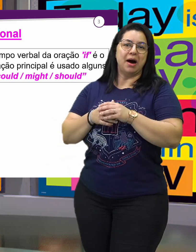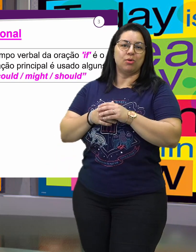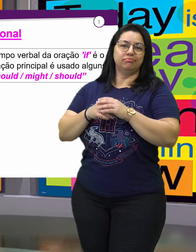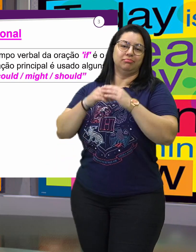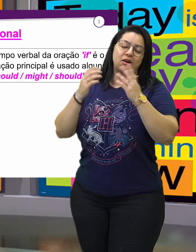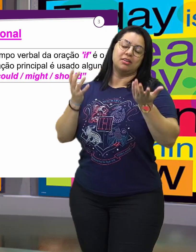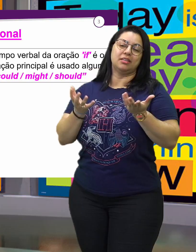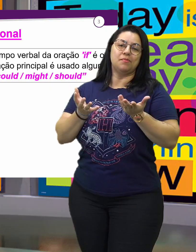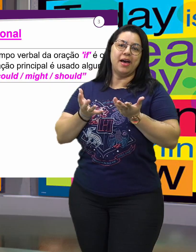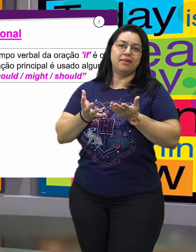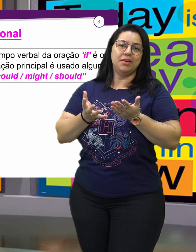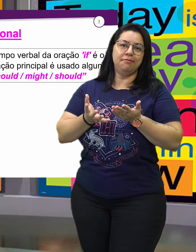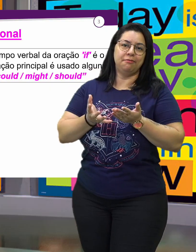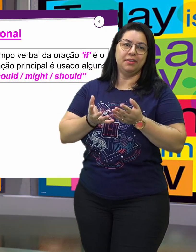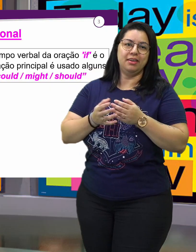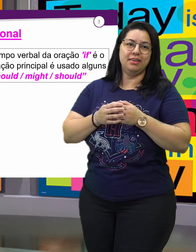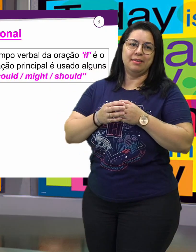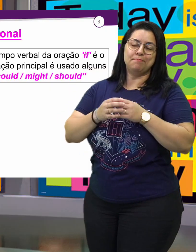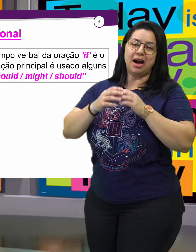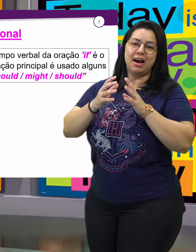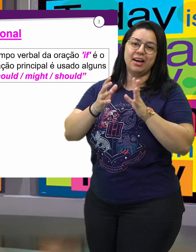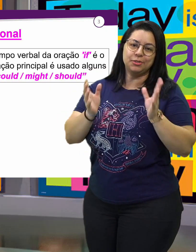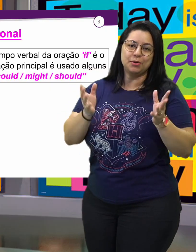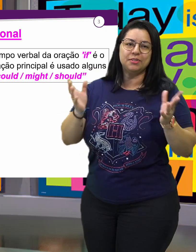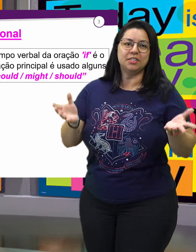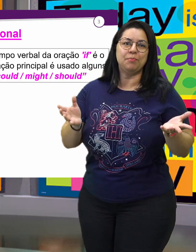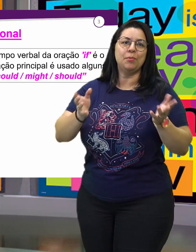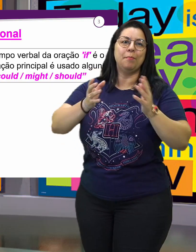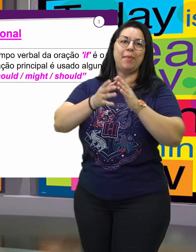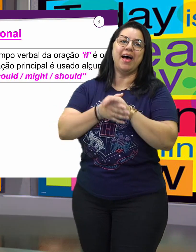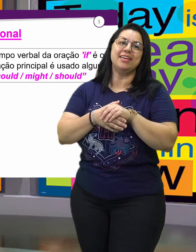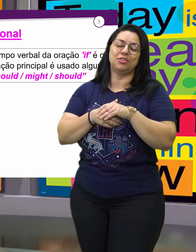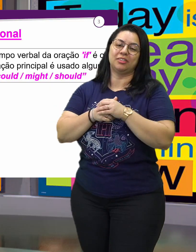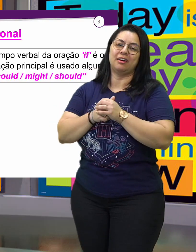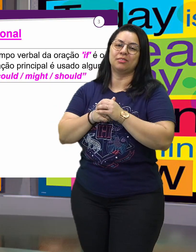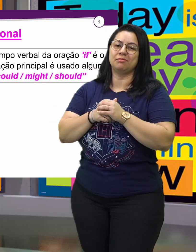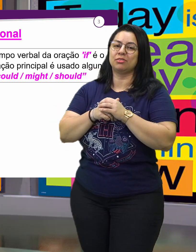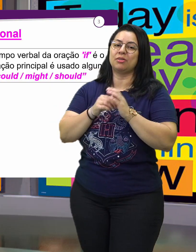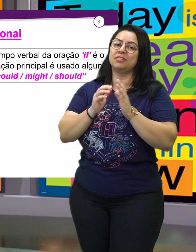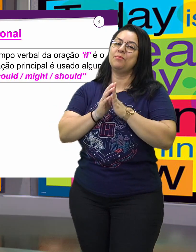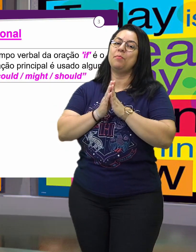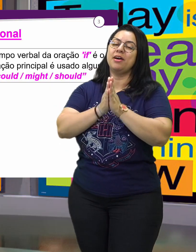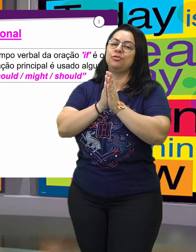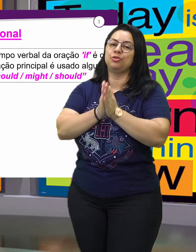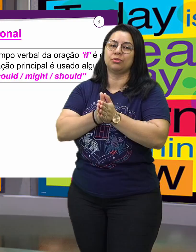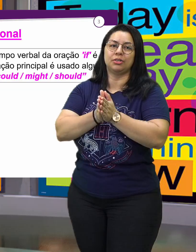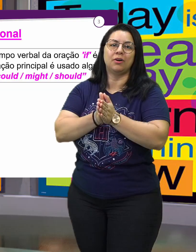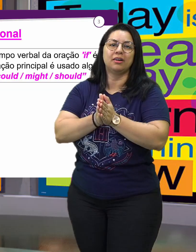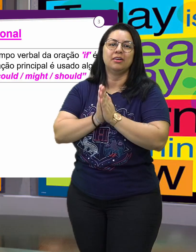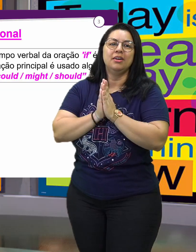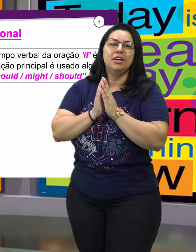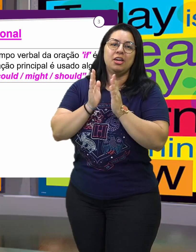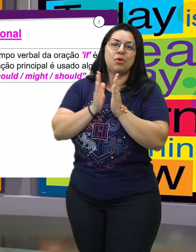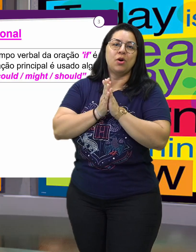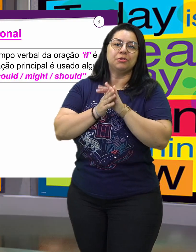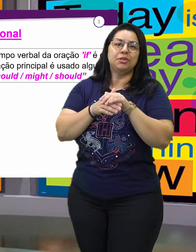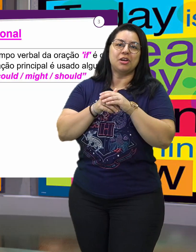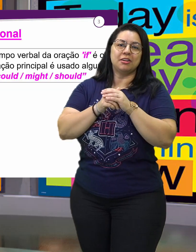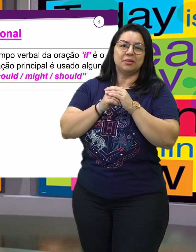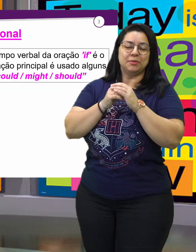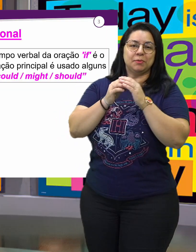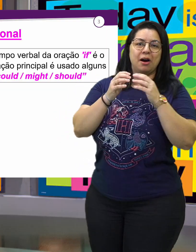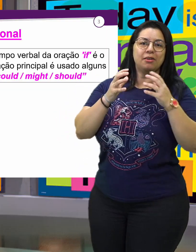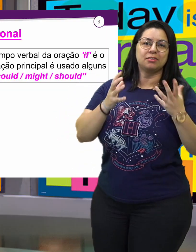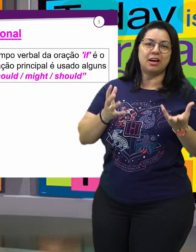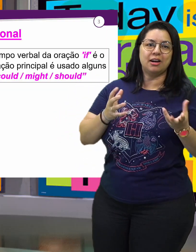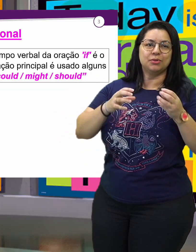tempo verbal da oração é if mais o simple past, tá? Você vai usar o simple past junto agora. Enquanto que o